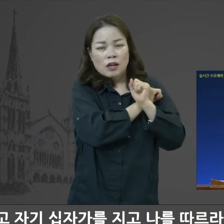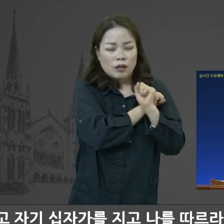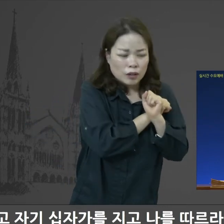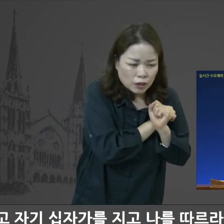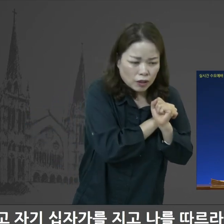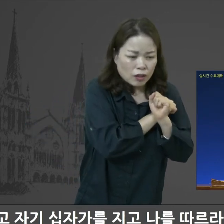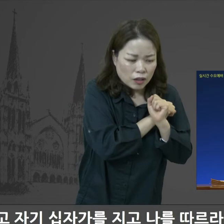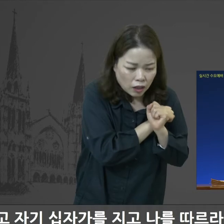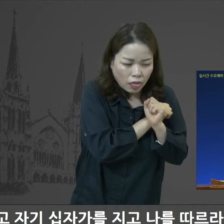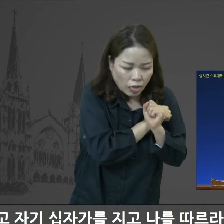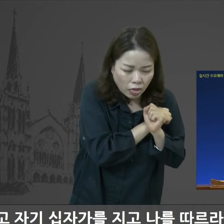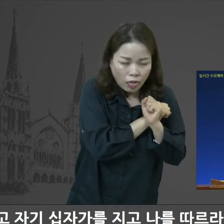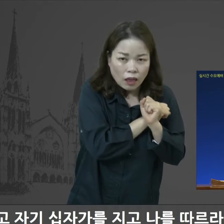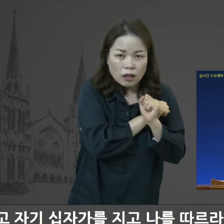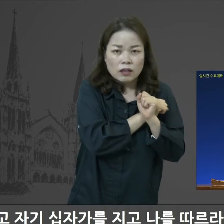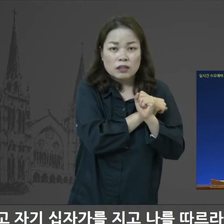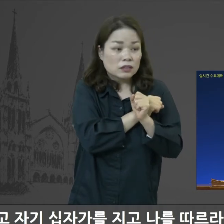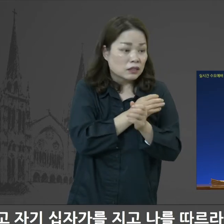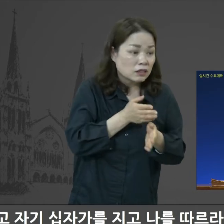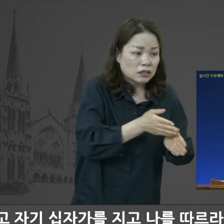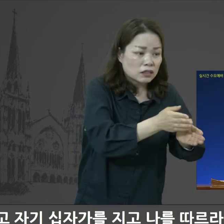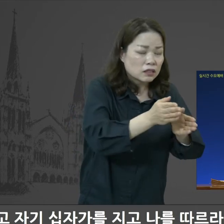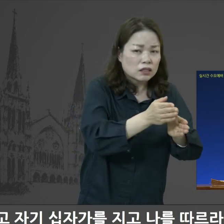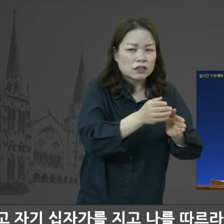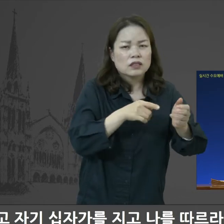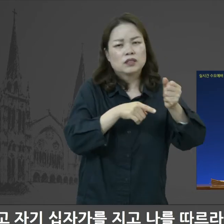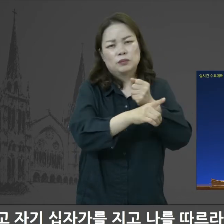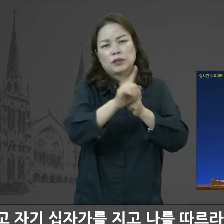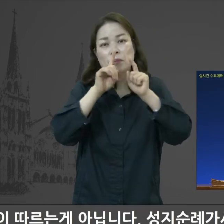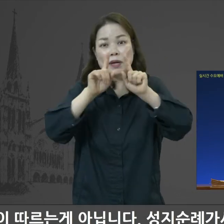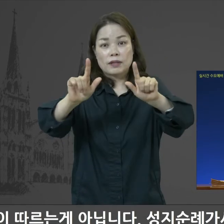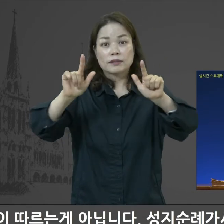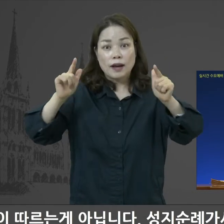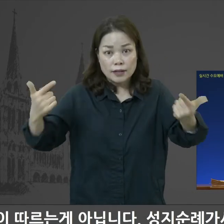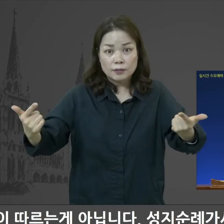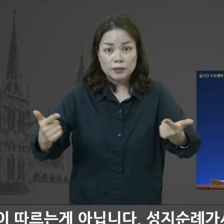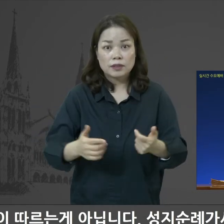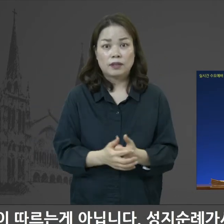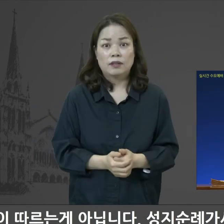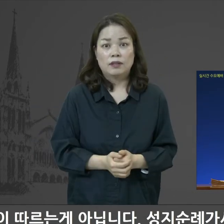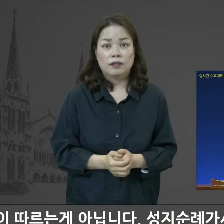비아 돌로로사라고 이름 붙어진 그 길을 걸어보는 것을 의미하는 것이 아닙니다.